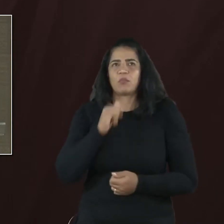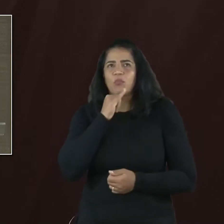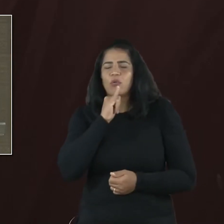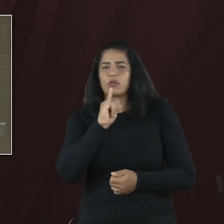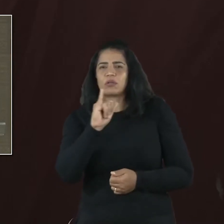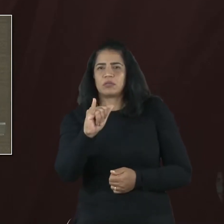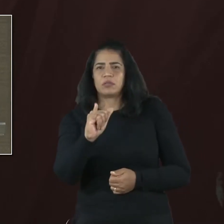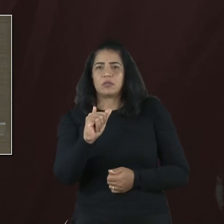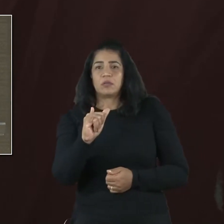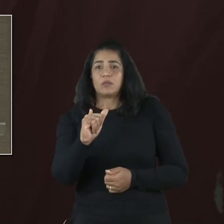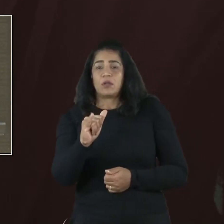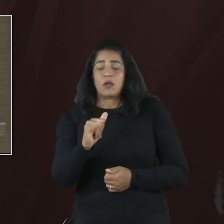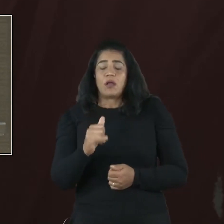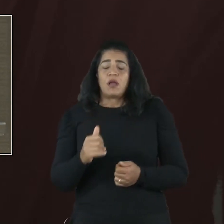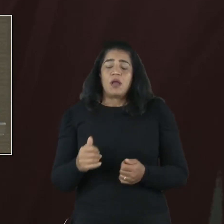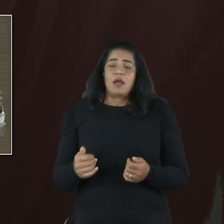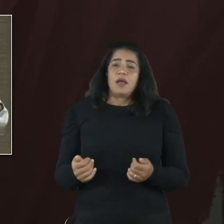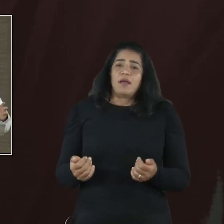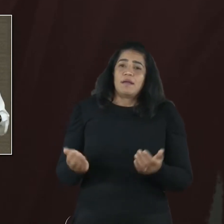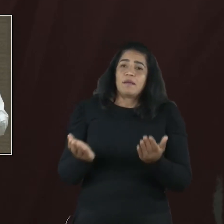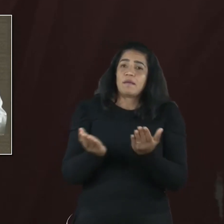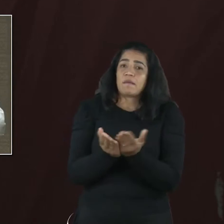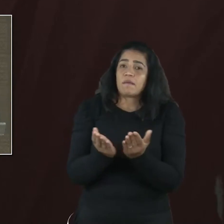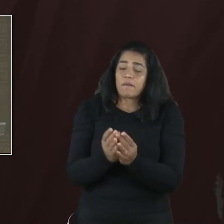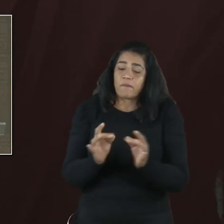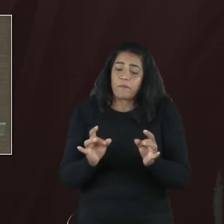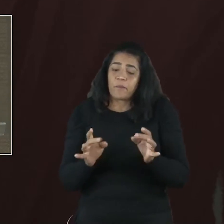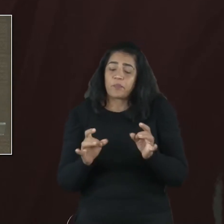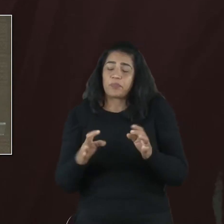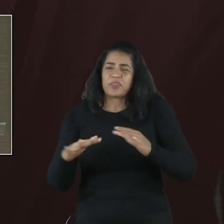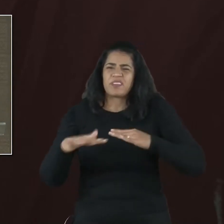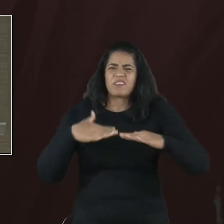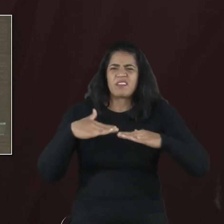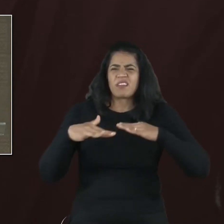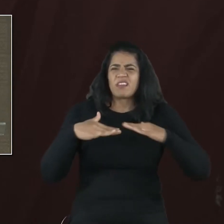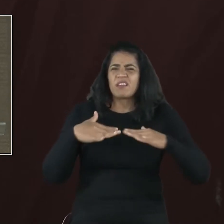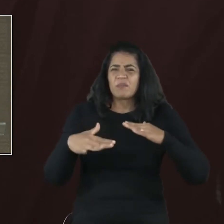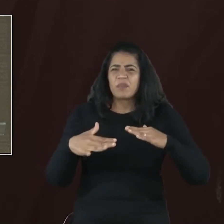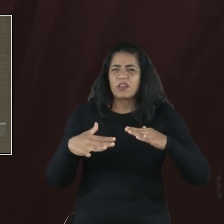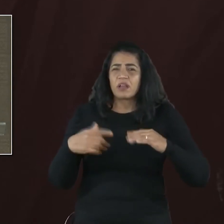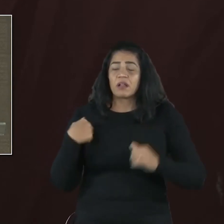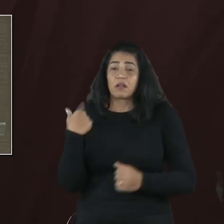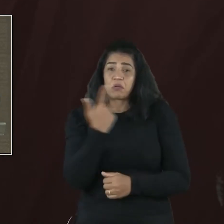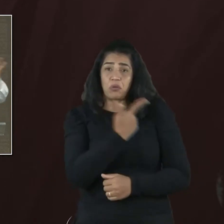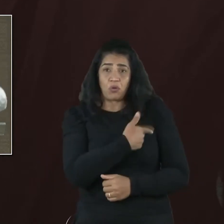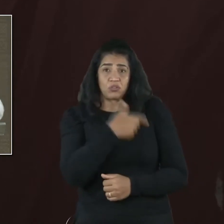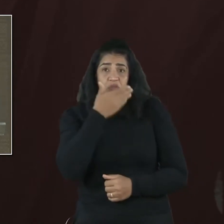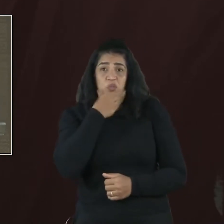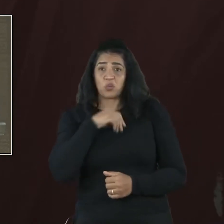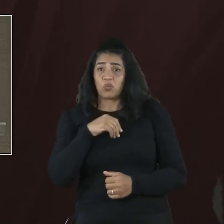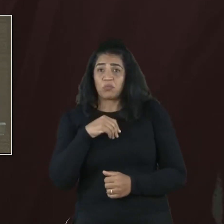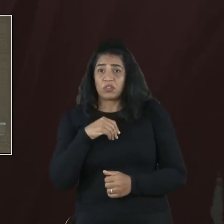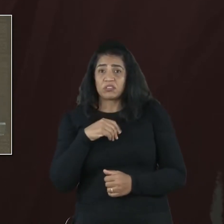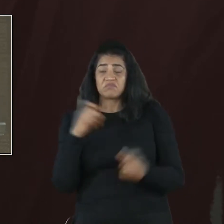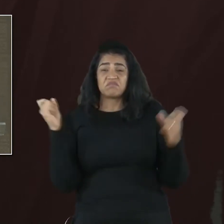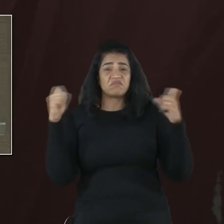dinâmica. Vocês acham que nós homens teríamos capacidade de fazer isso? Se o Espírito não